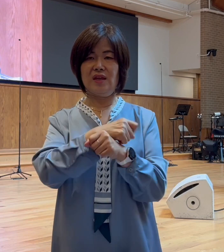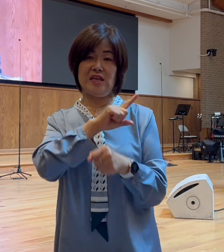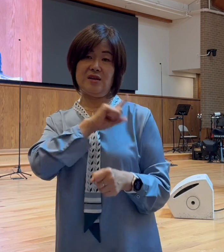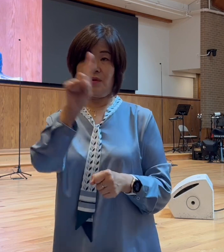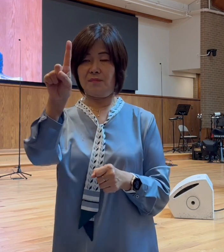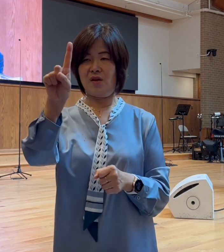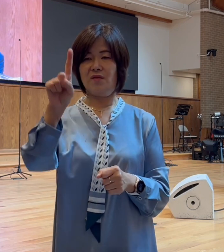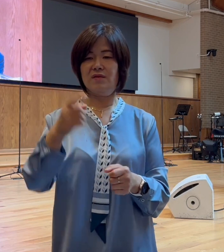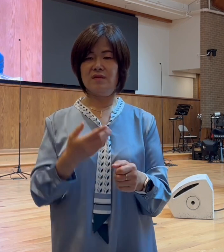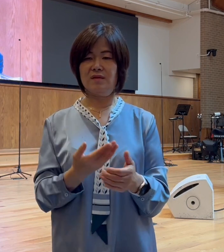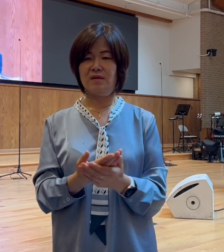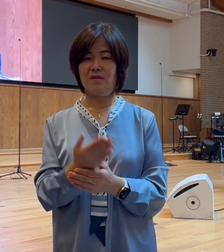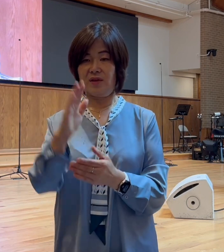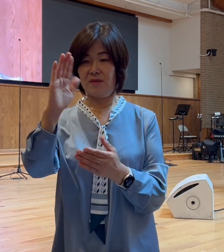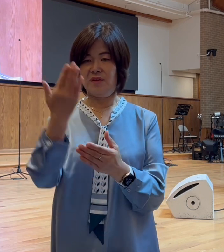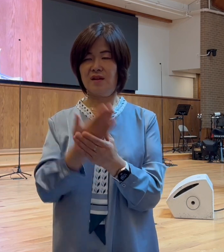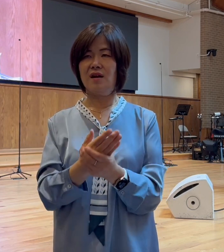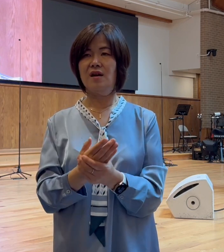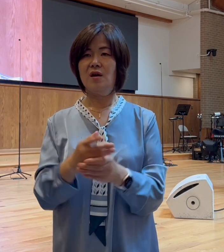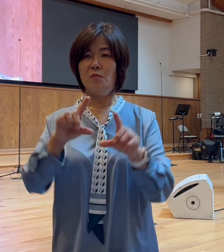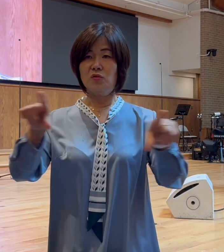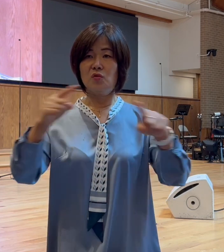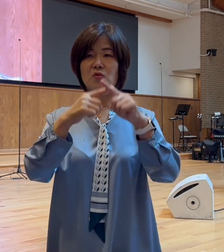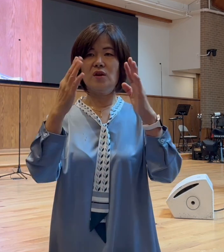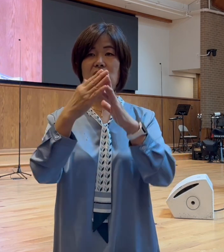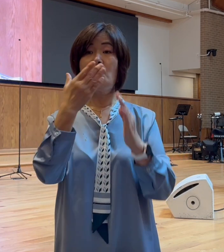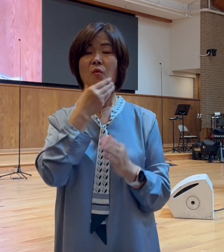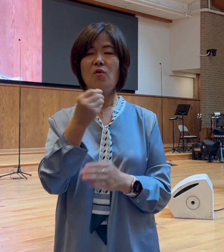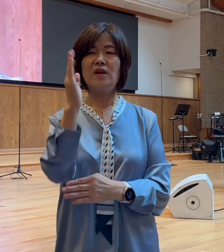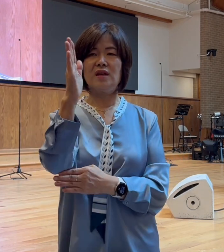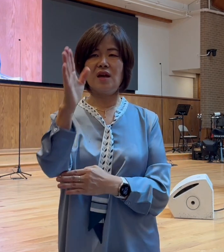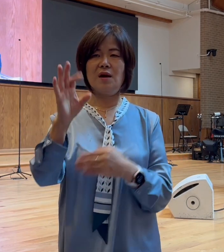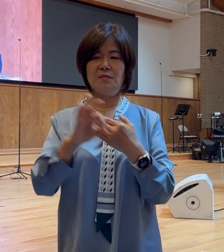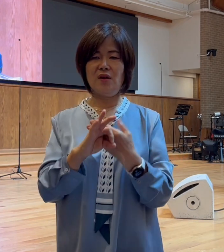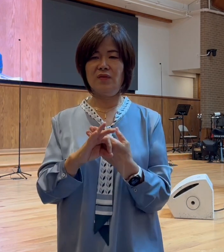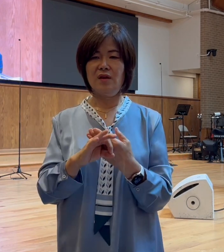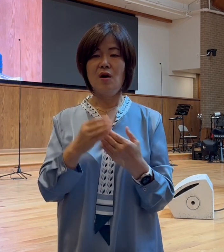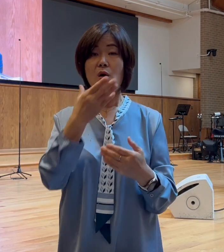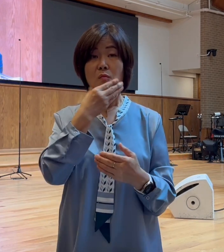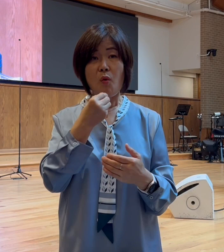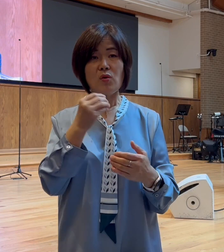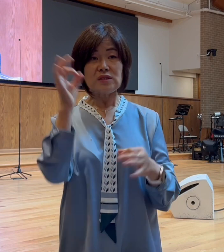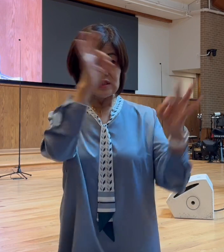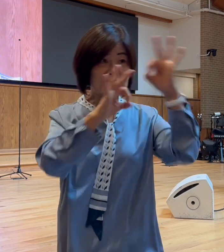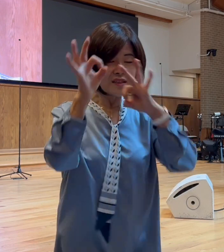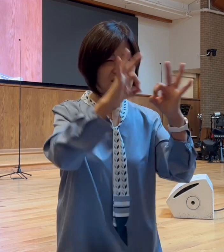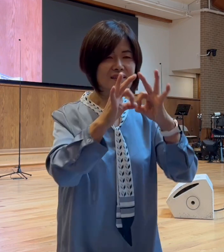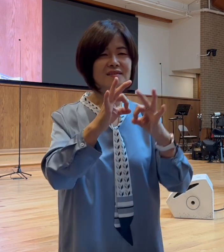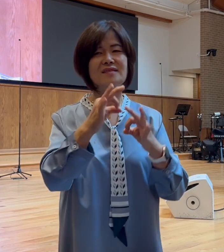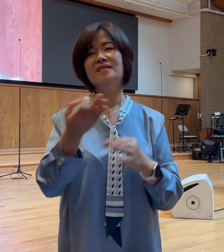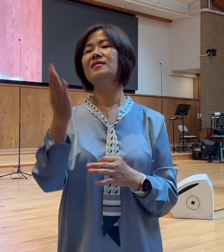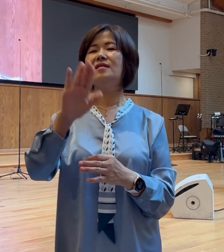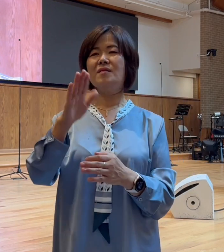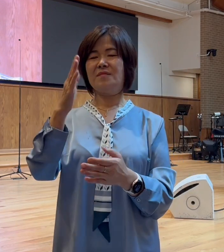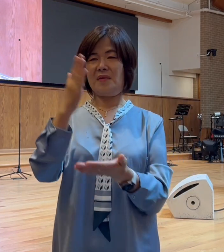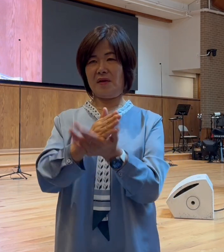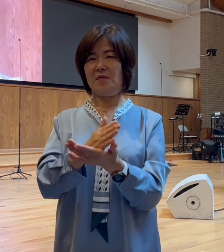나옵니다. 흔히 이제 교회에서 복을 이야기하면 기복주의 아니냐 이렇게 얘기하는데,